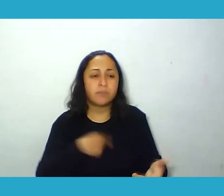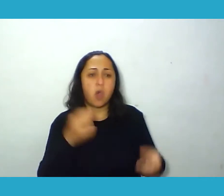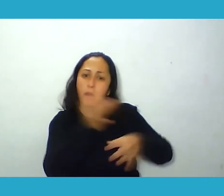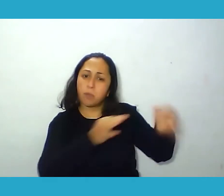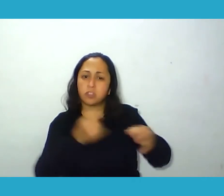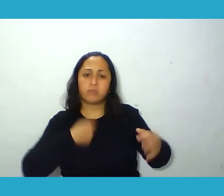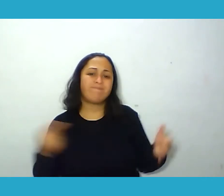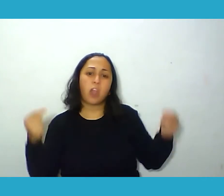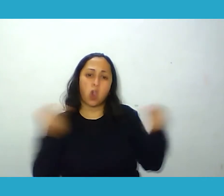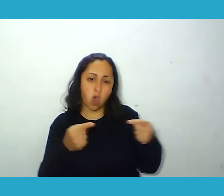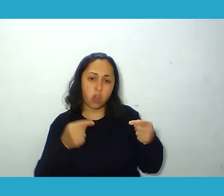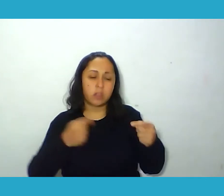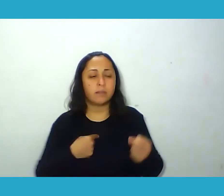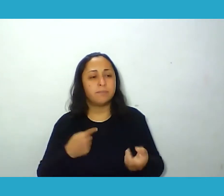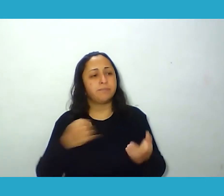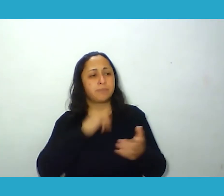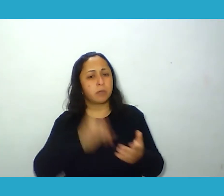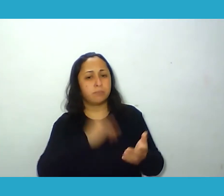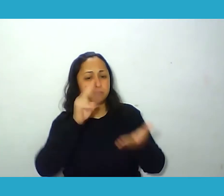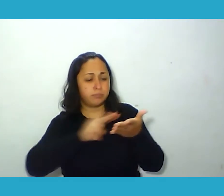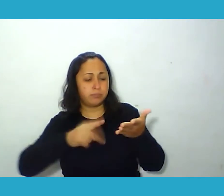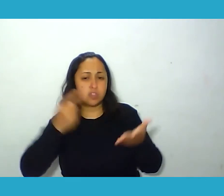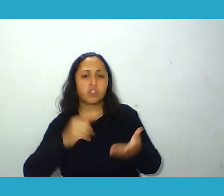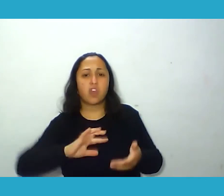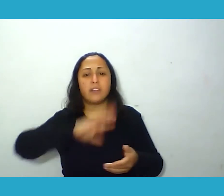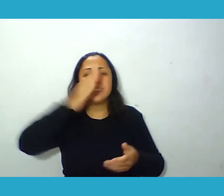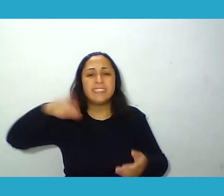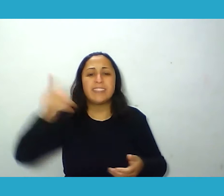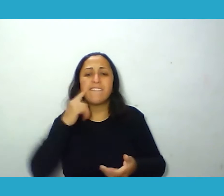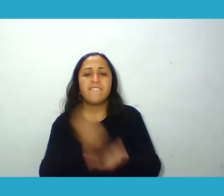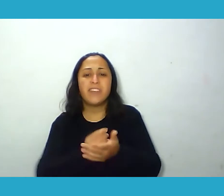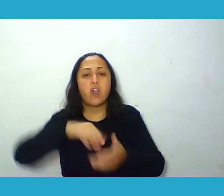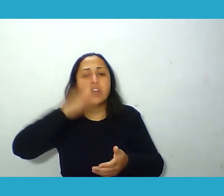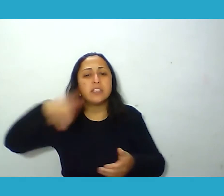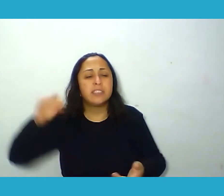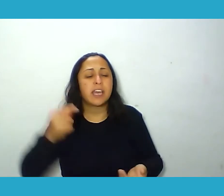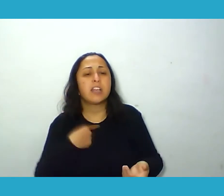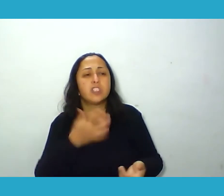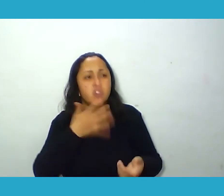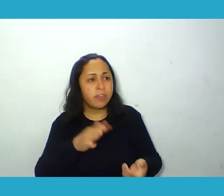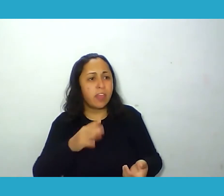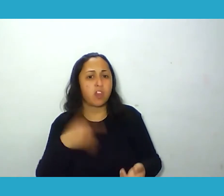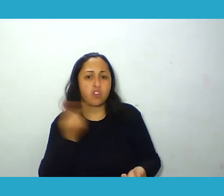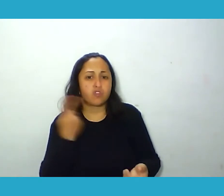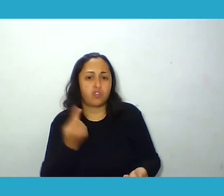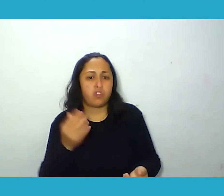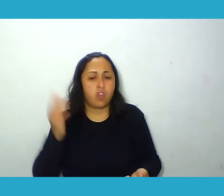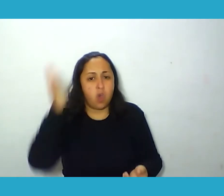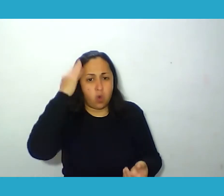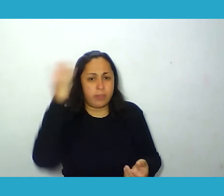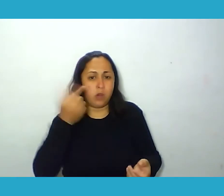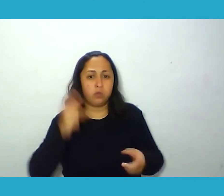proyecto. Continúa leyendo su exposición Soy Serrano y entiende que con protocolos la cultura sigue de pie. Entre